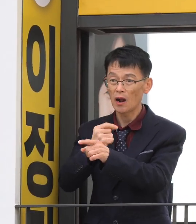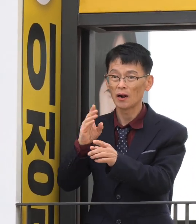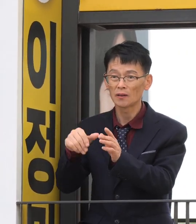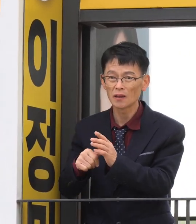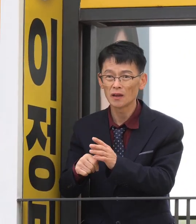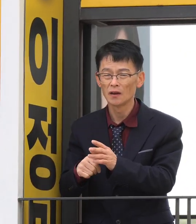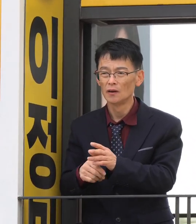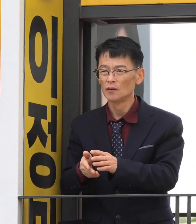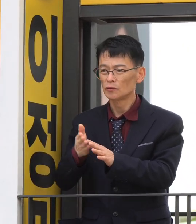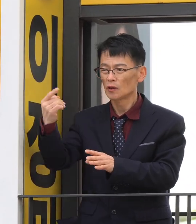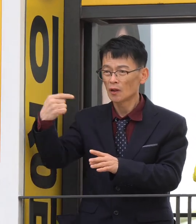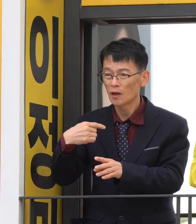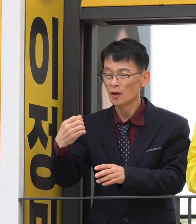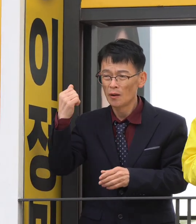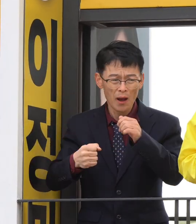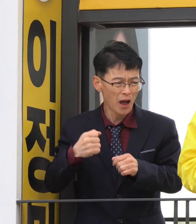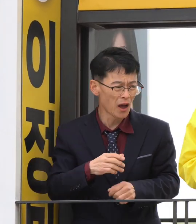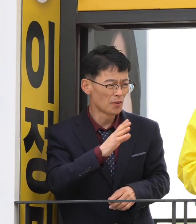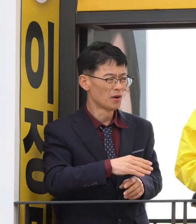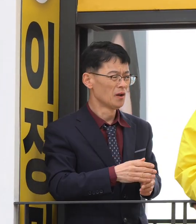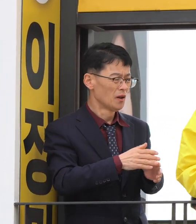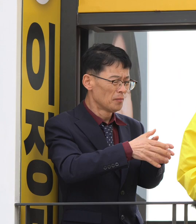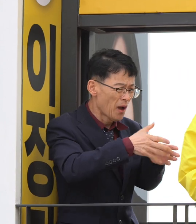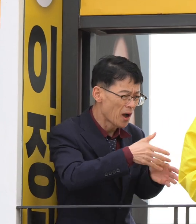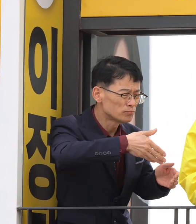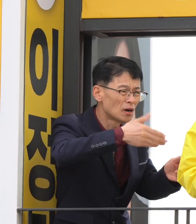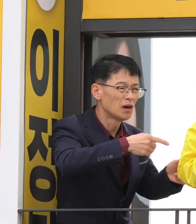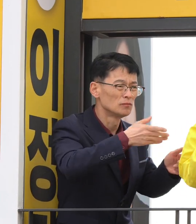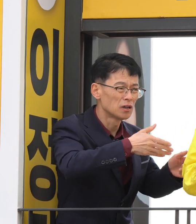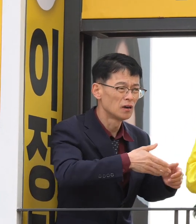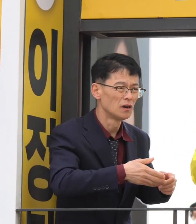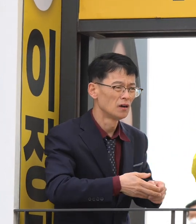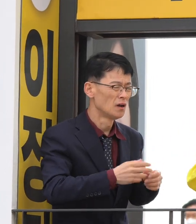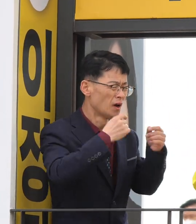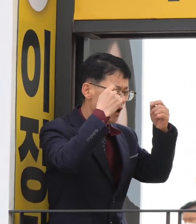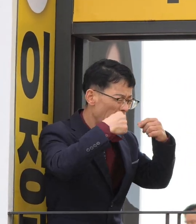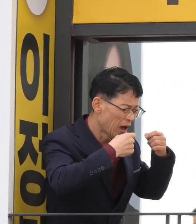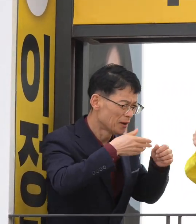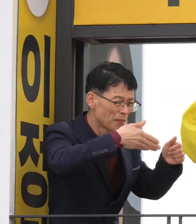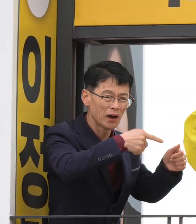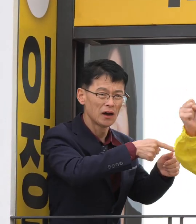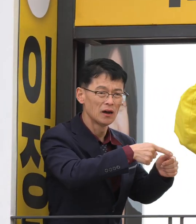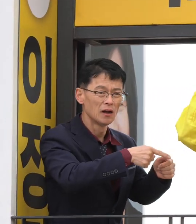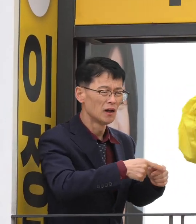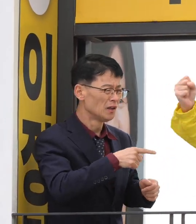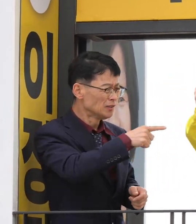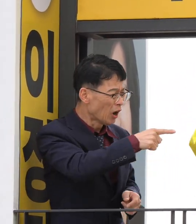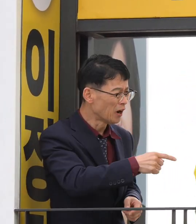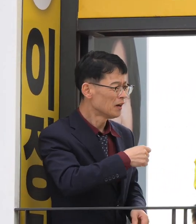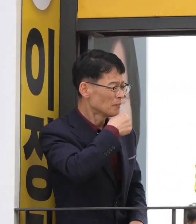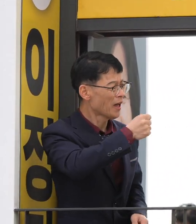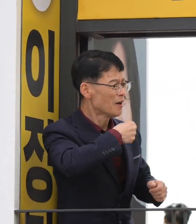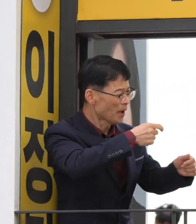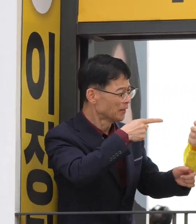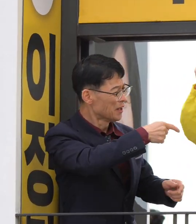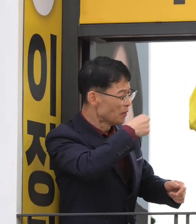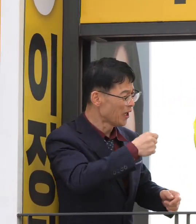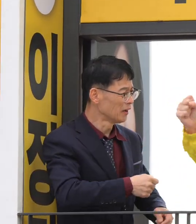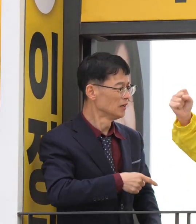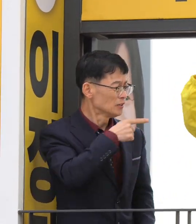때마다 주민들이 저에게 달려와 제 손을 잡습니다. 눈물을 글썽이며 이정미가 꼭 돼야